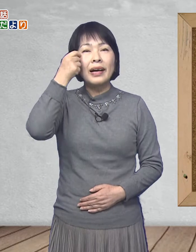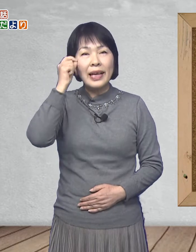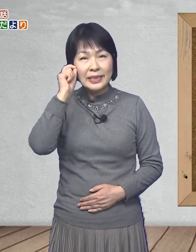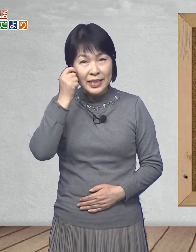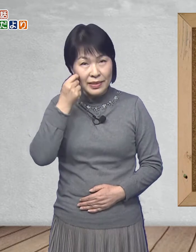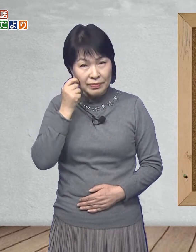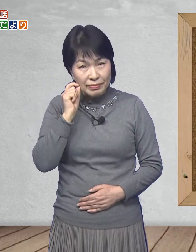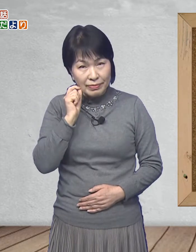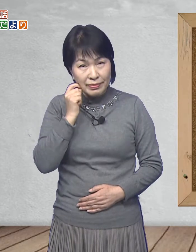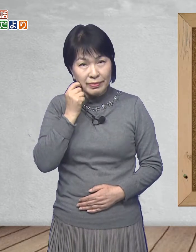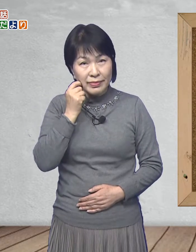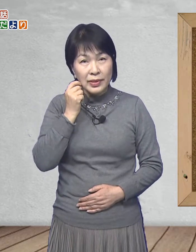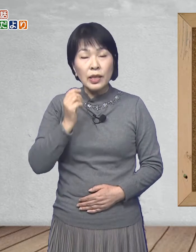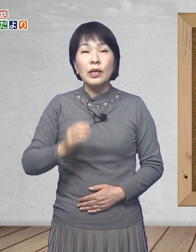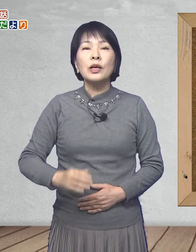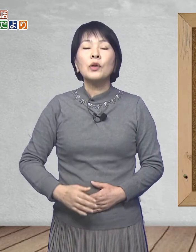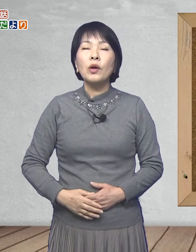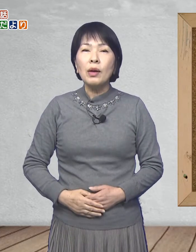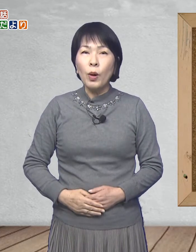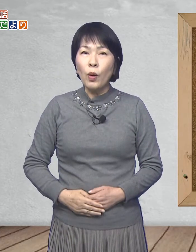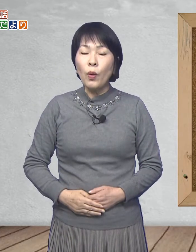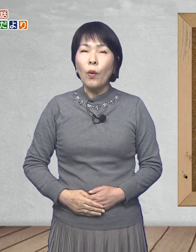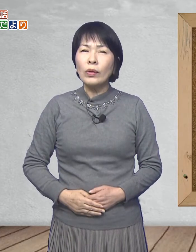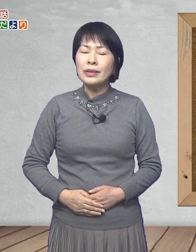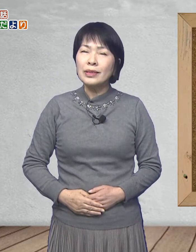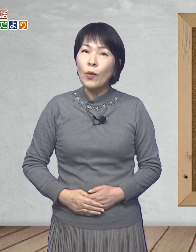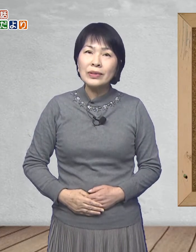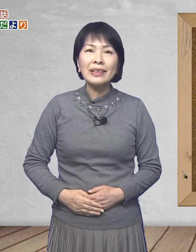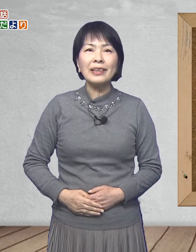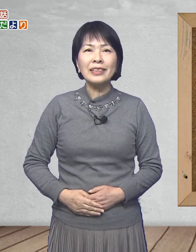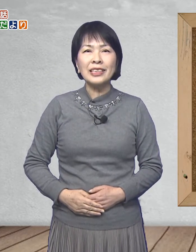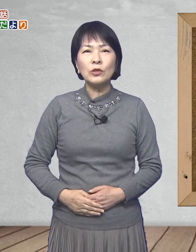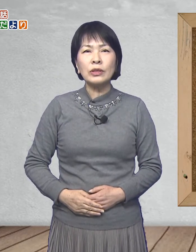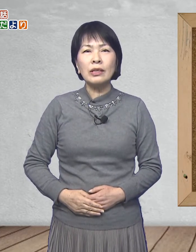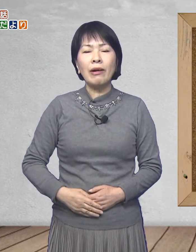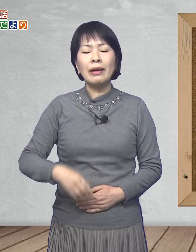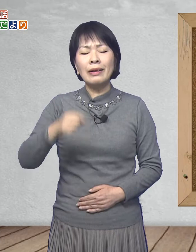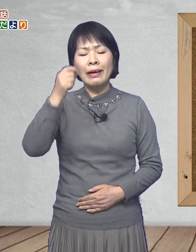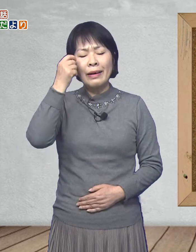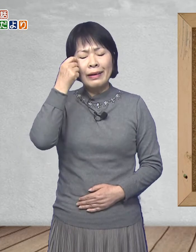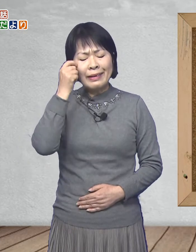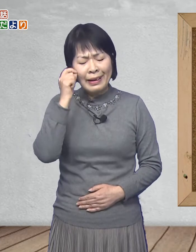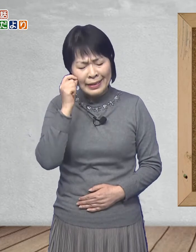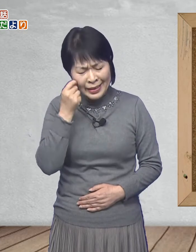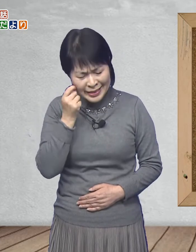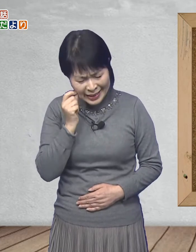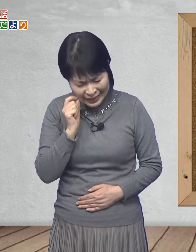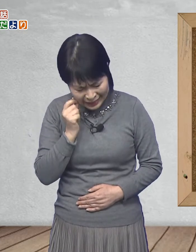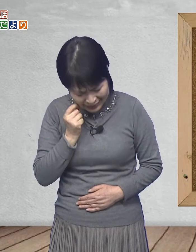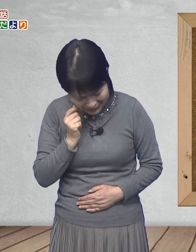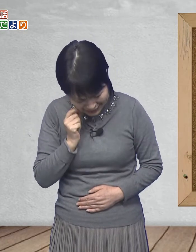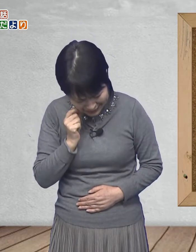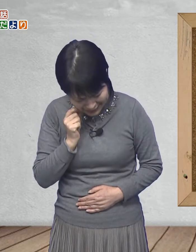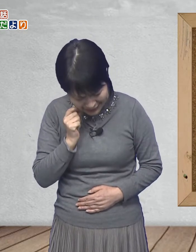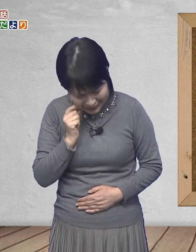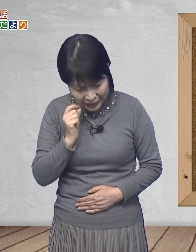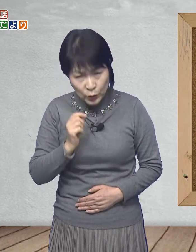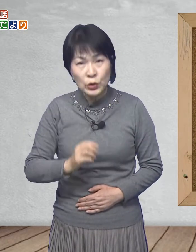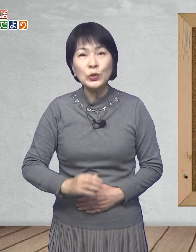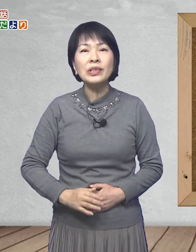悲しい。これも本当に悲しい時には悲しいというふうに